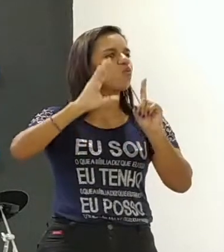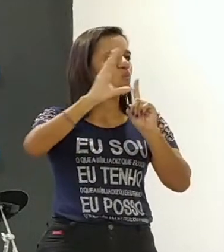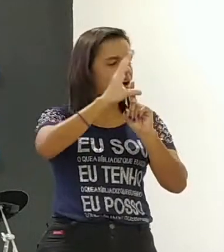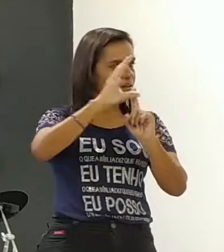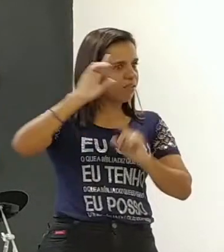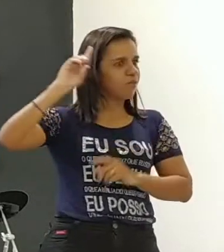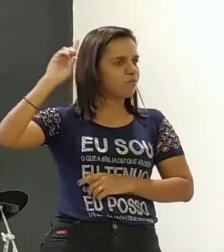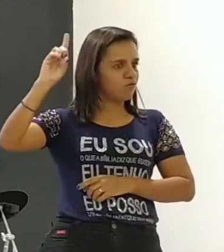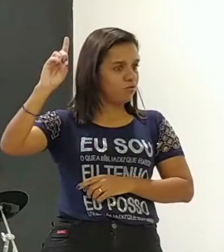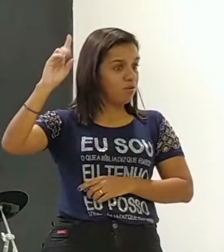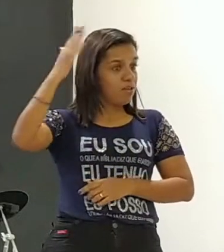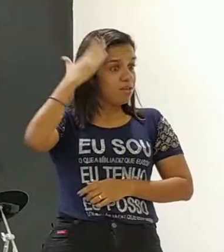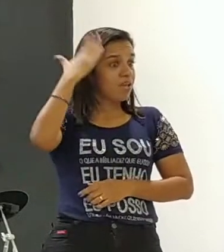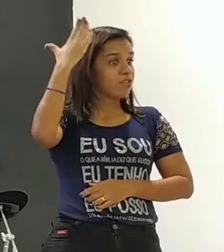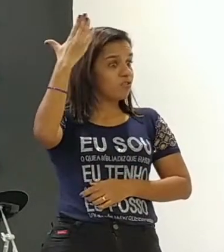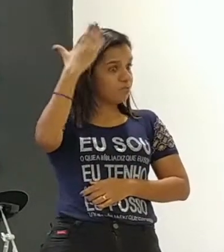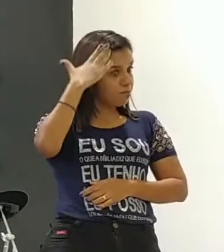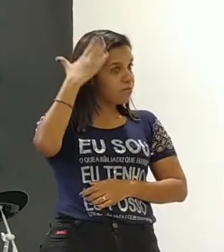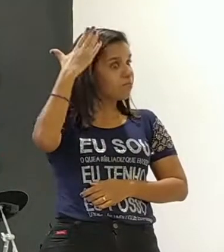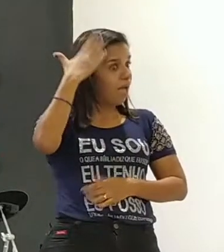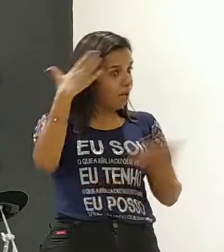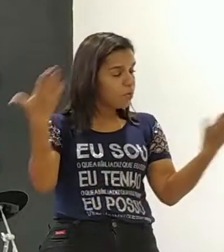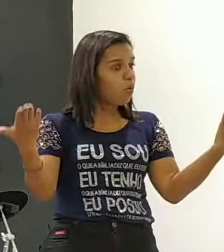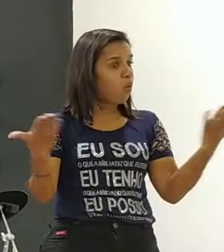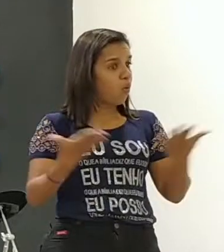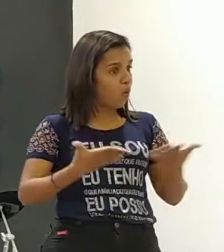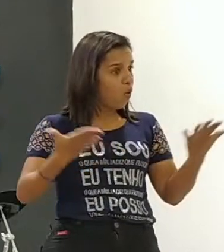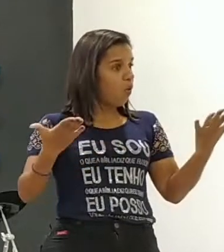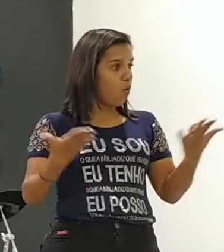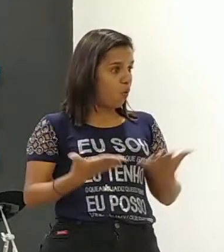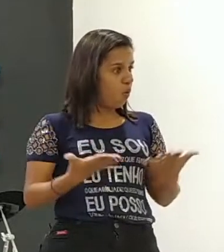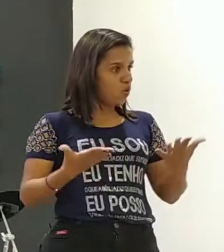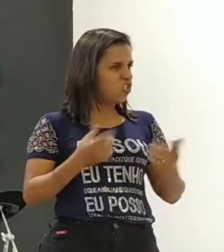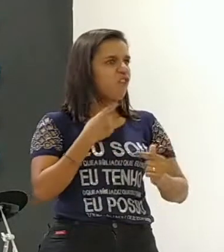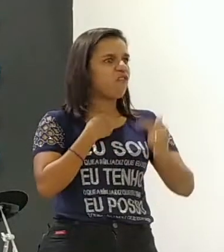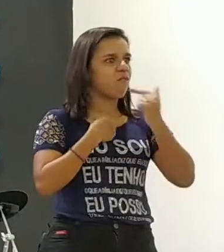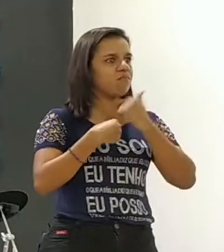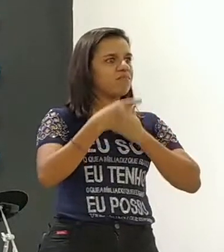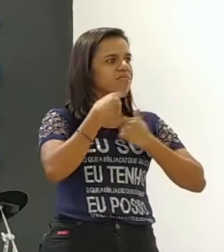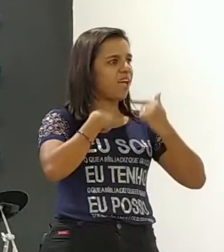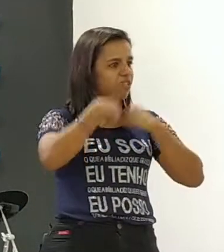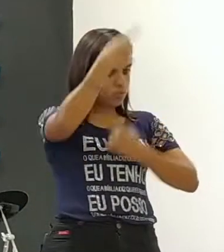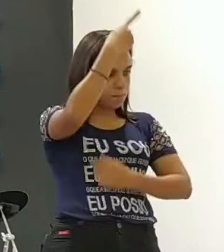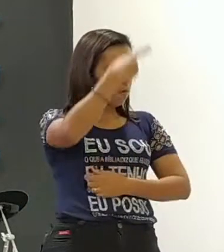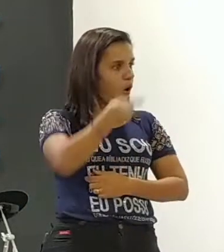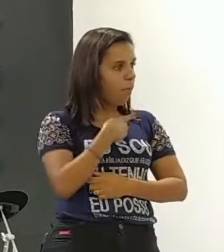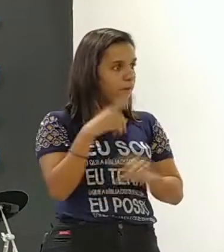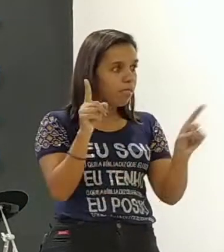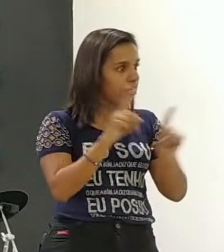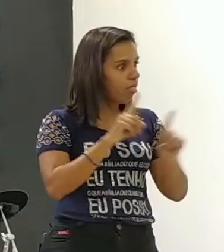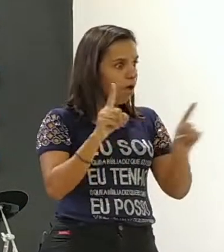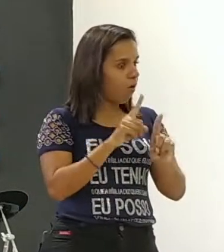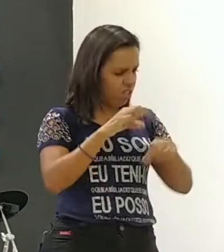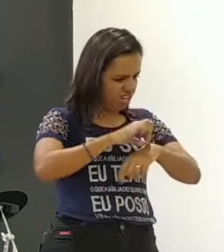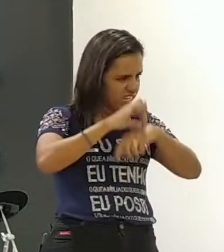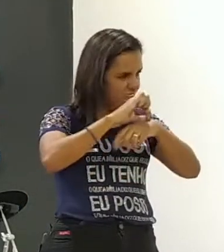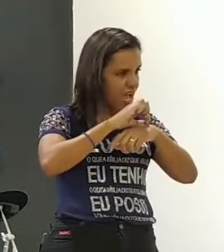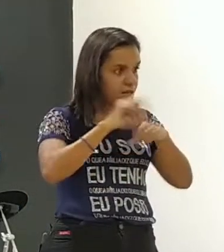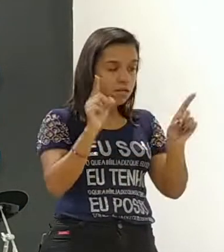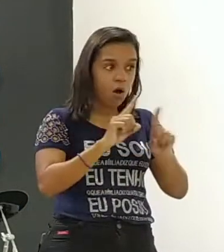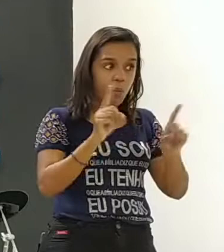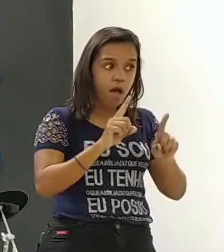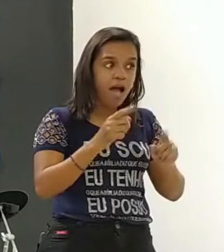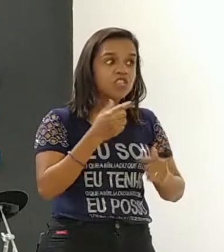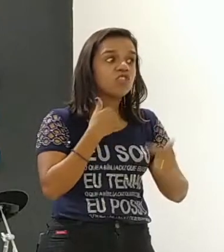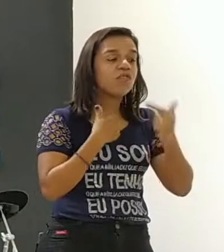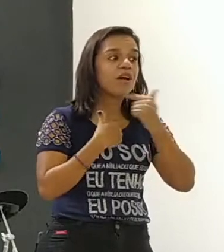Porque a gente sabe, a gente hoje não faz mais a vontade do nosso corpo, da nossa carne, mas a gente